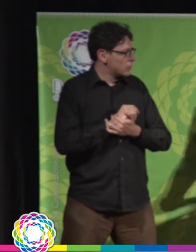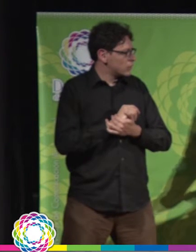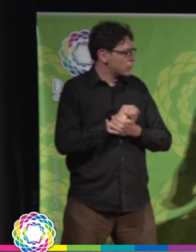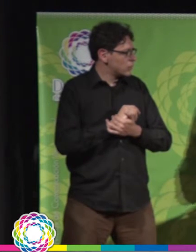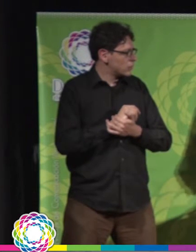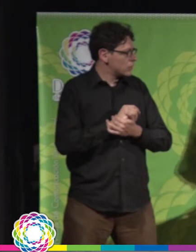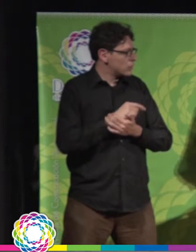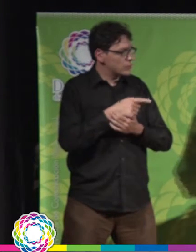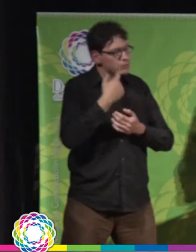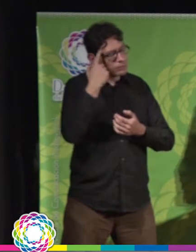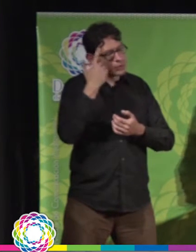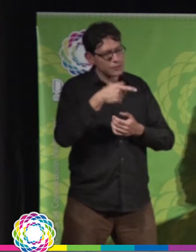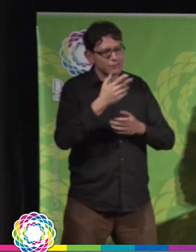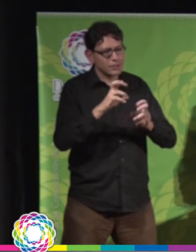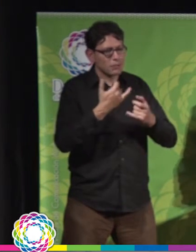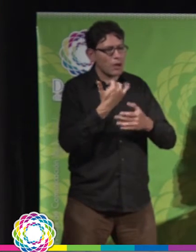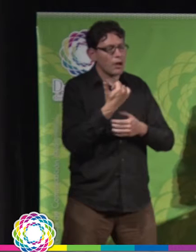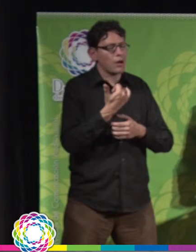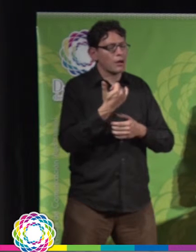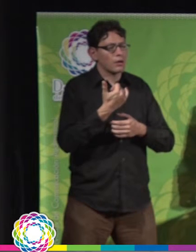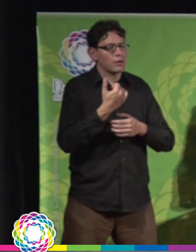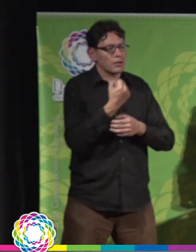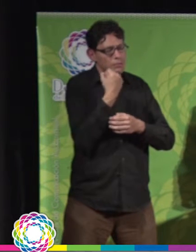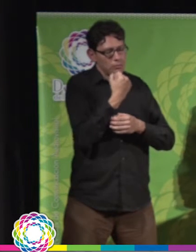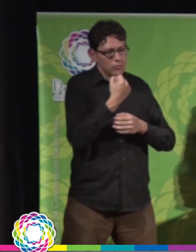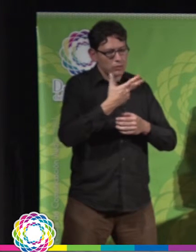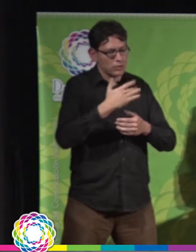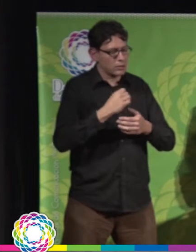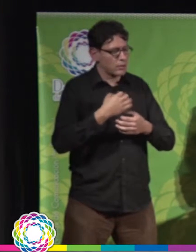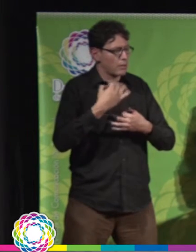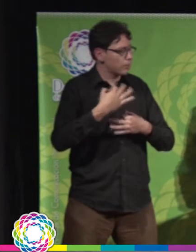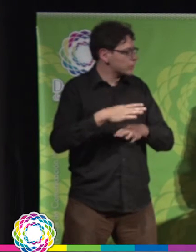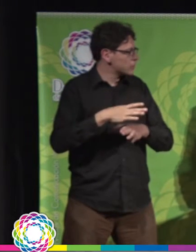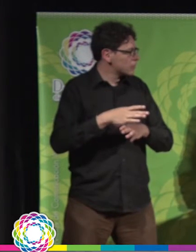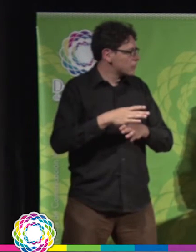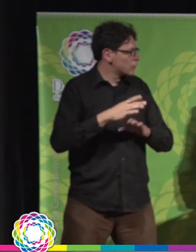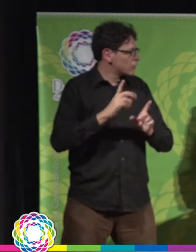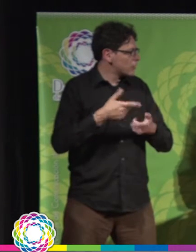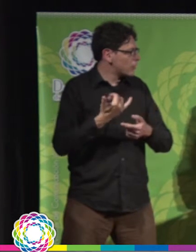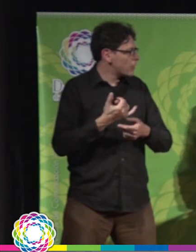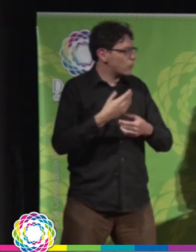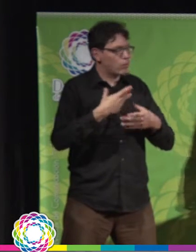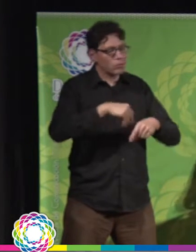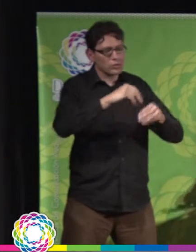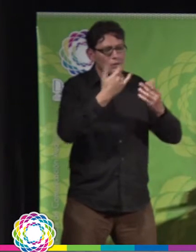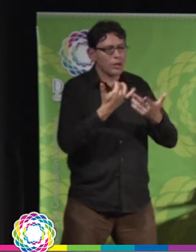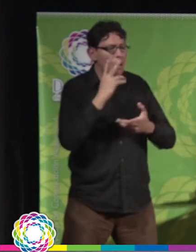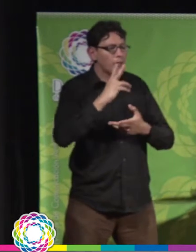manera particular, también nos preocupa cuando irrumpe, porque así aparece y aparece durante muchos días,